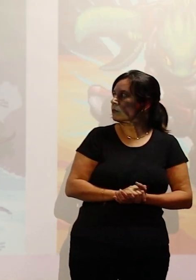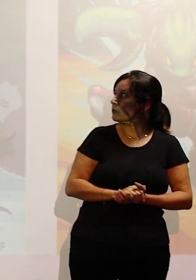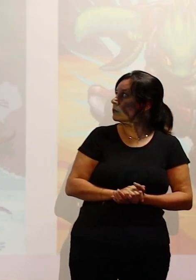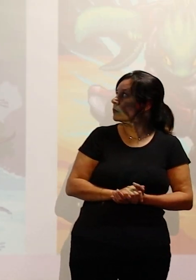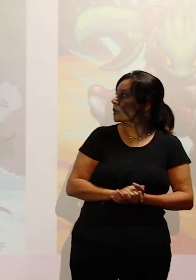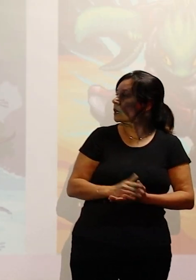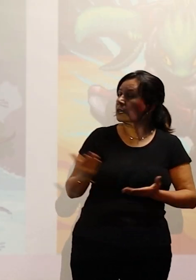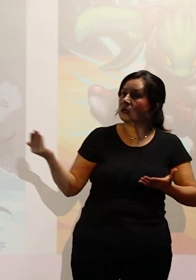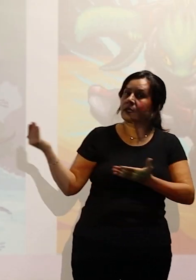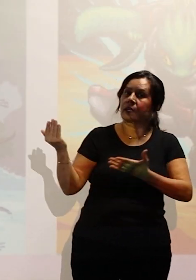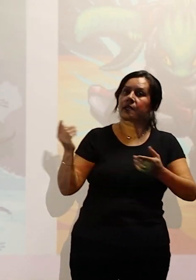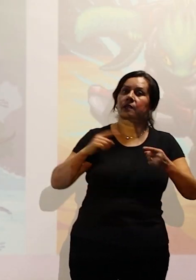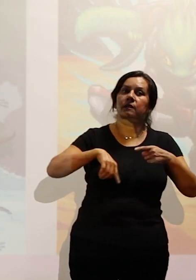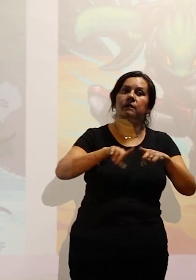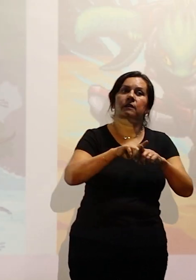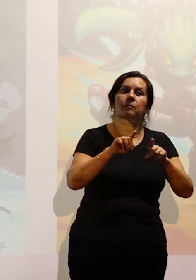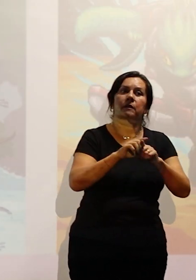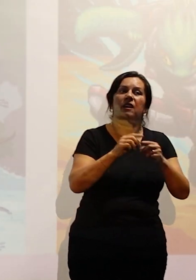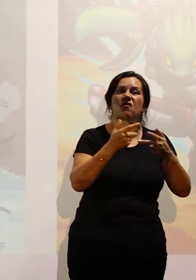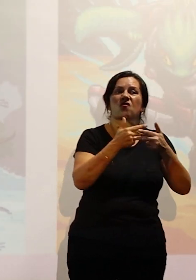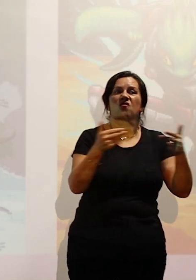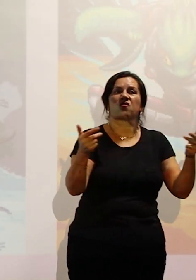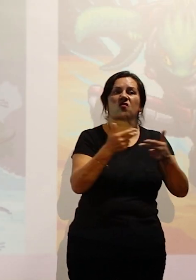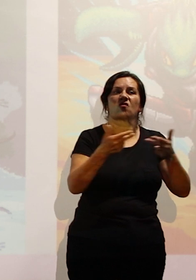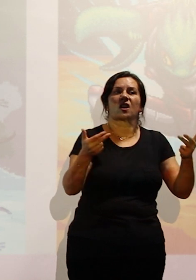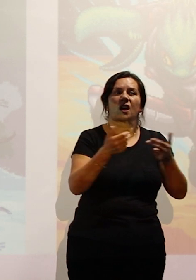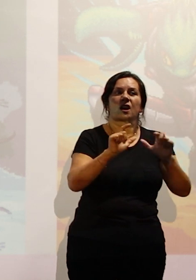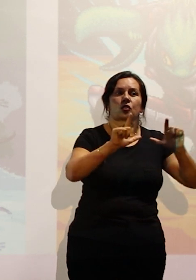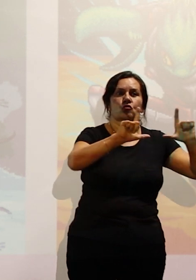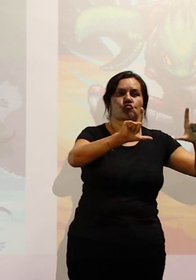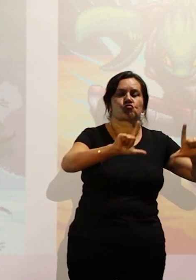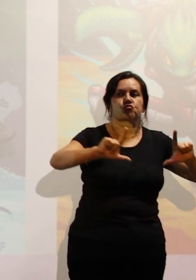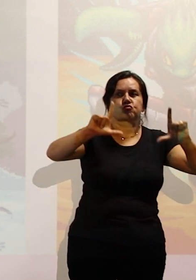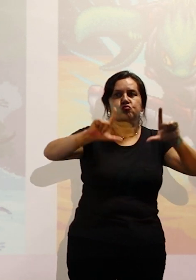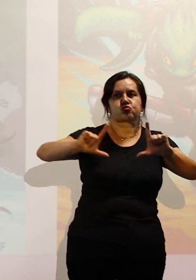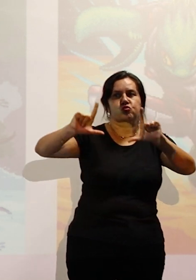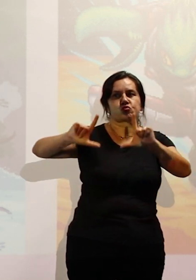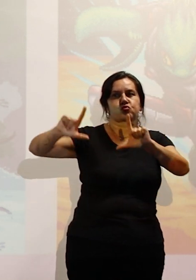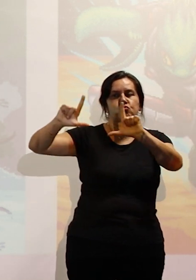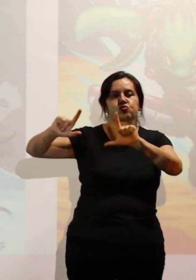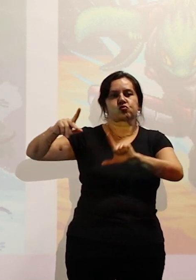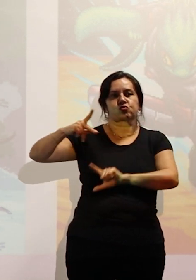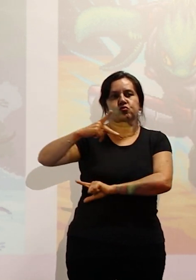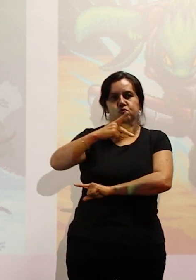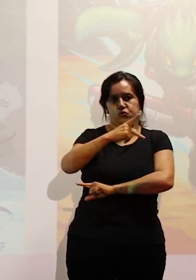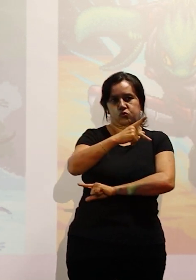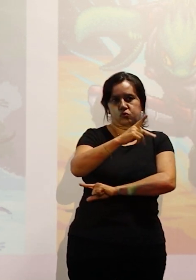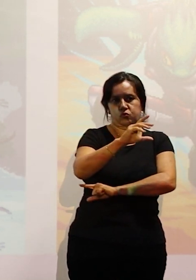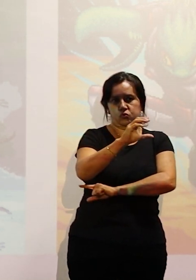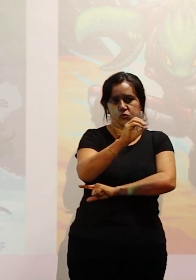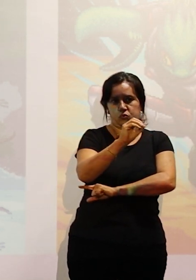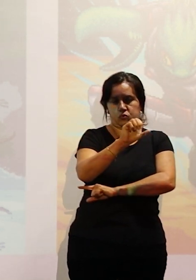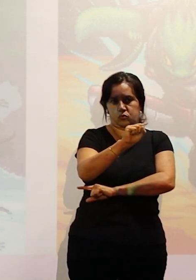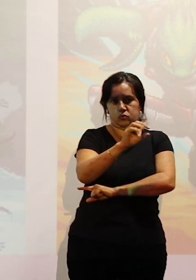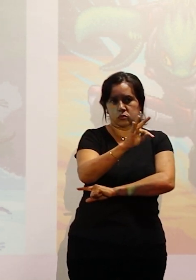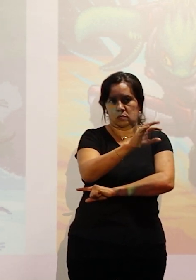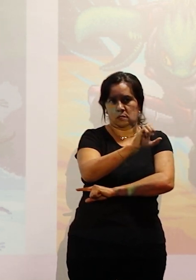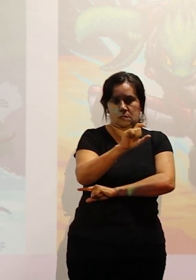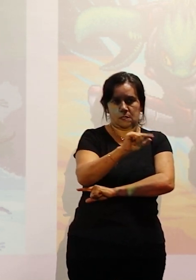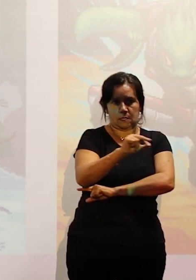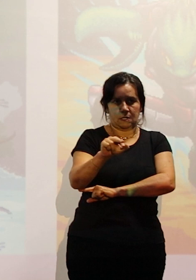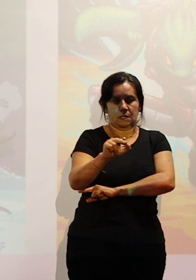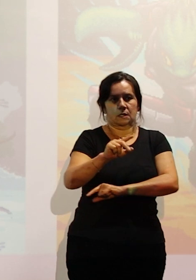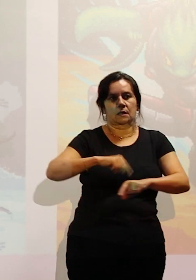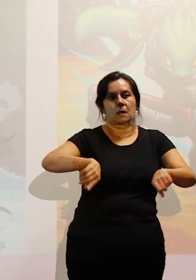E aqui um pouquinho de posters. Por quê? Então, porque tela de título ou pôster é uma coisa também que rola